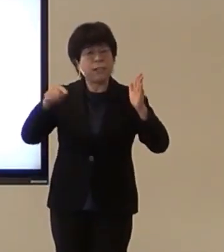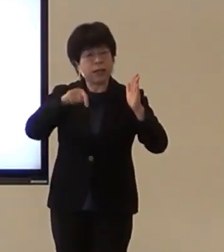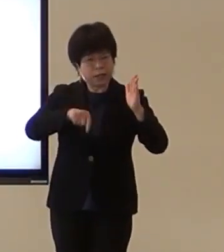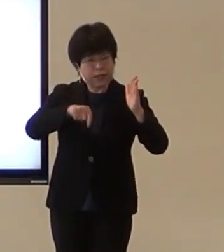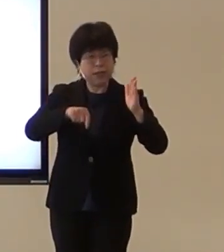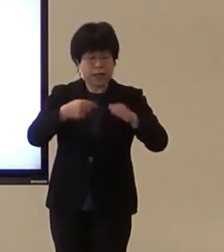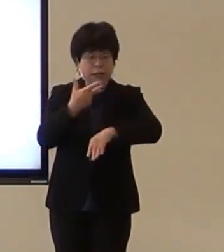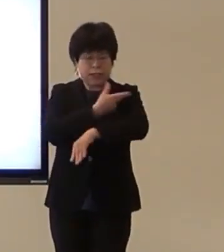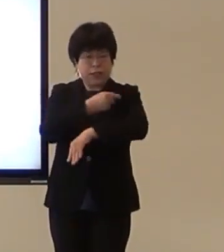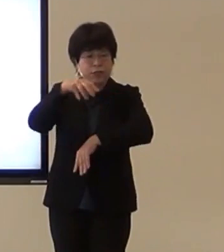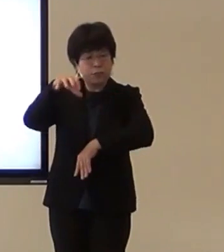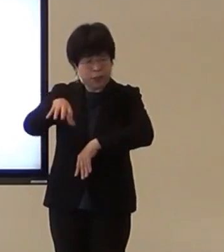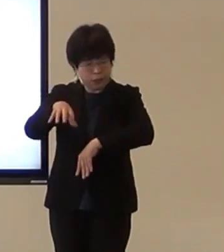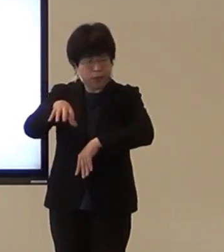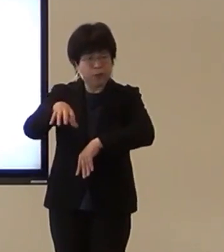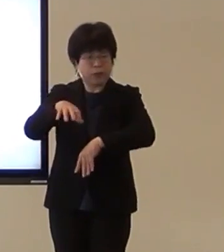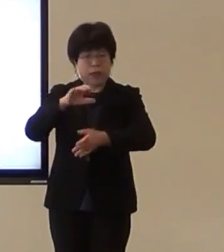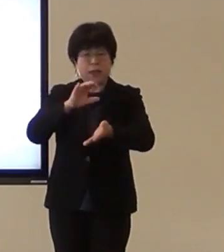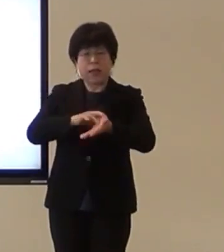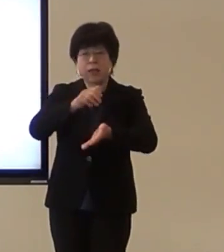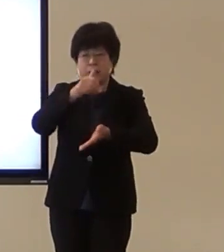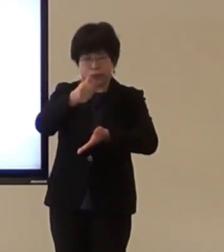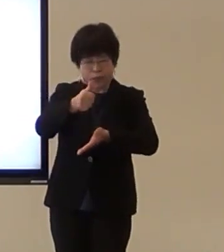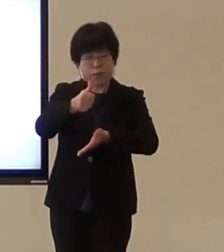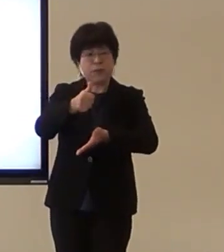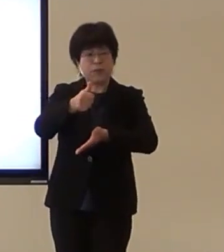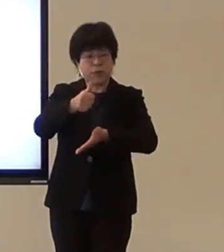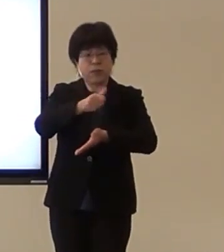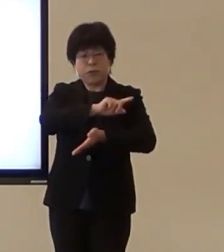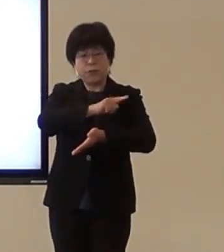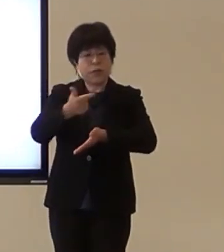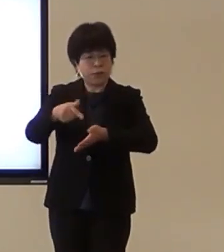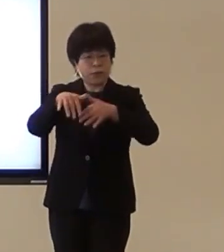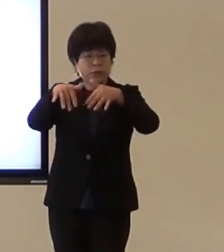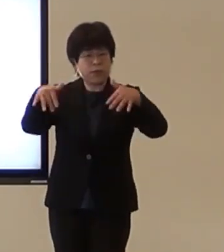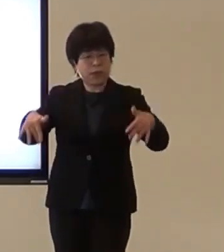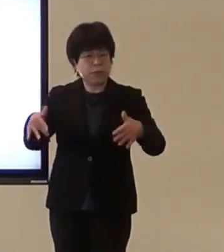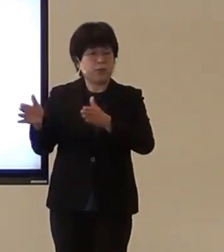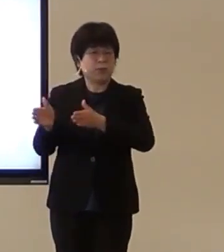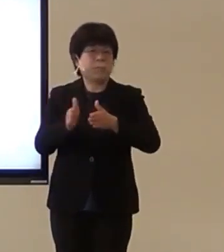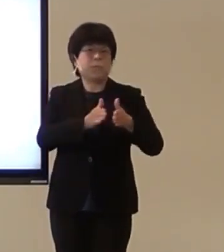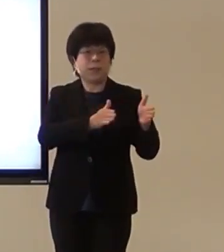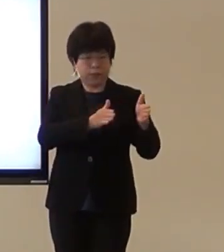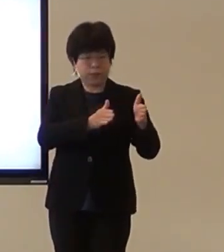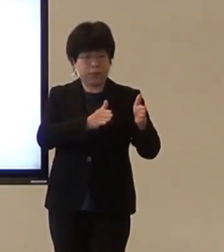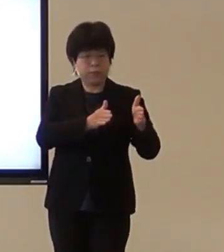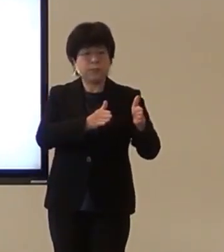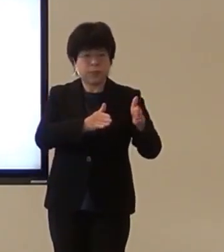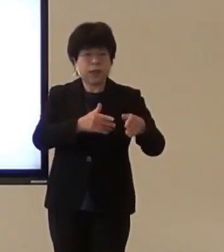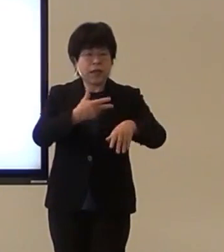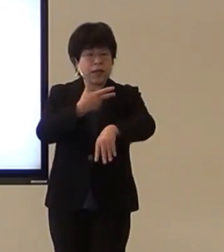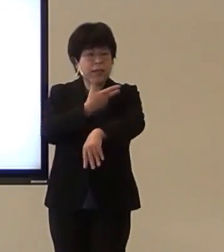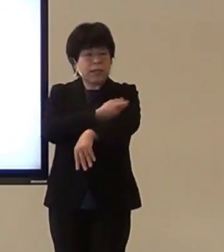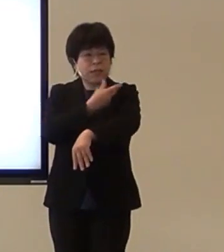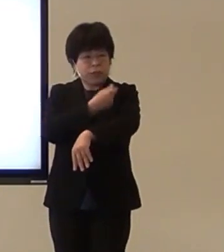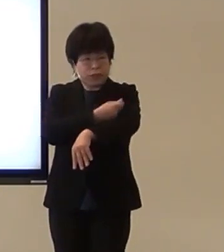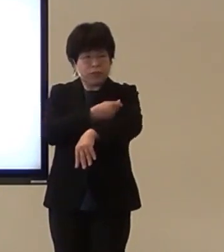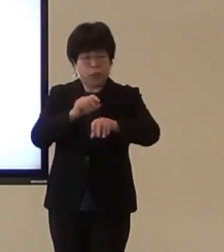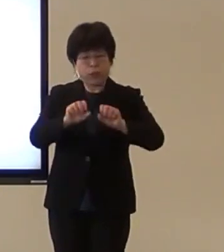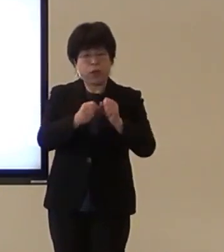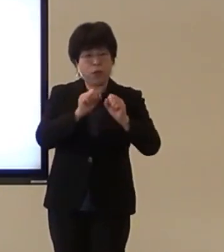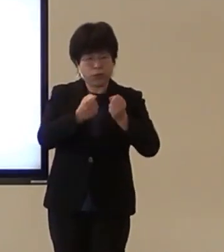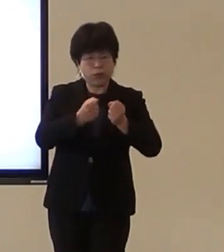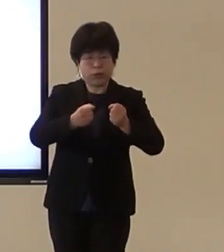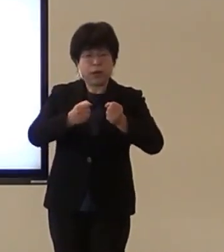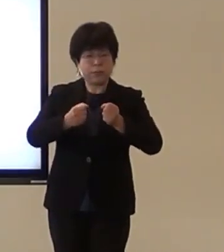師看護師の確保など接種体制を整備するとともに、接種記録の管理や予約等にかかる